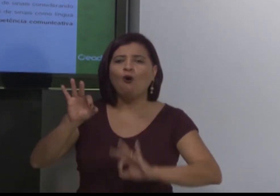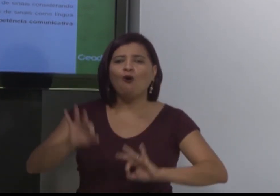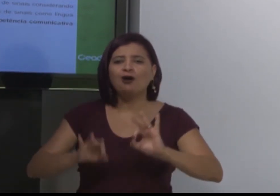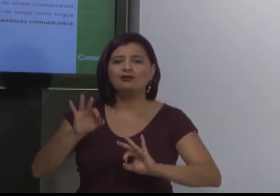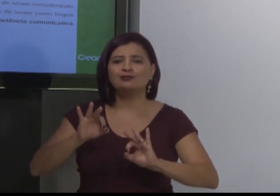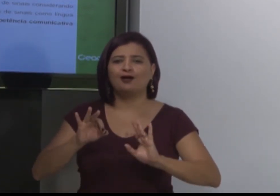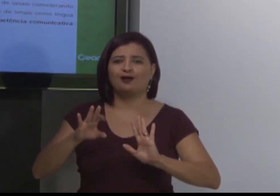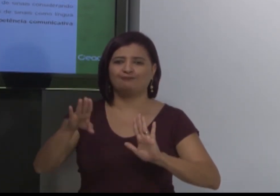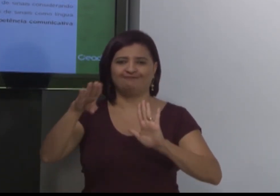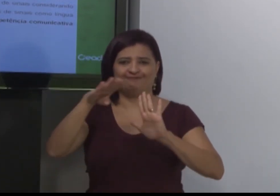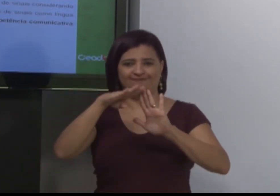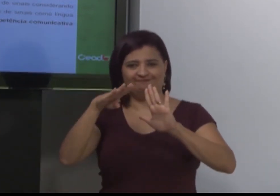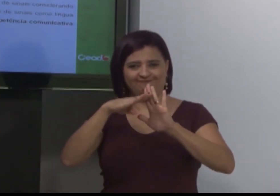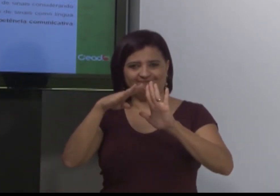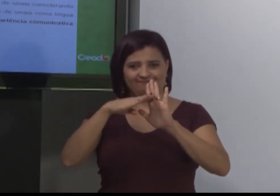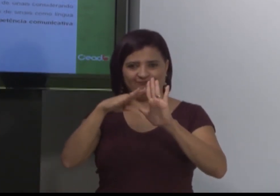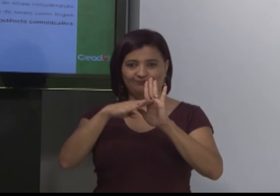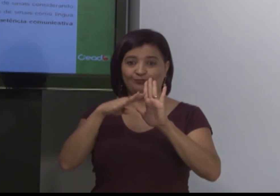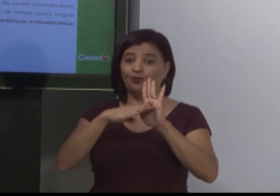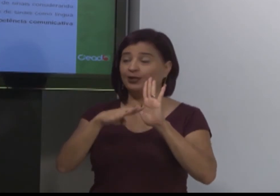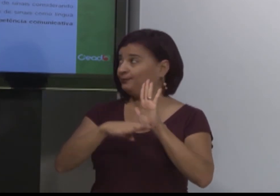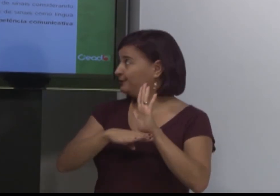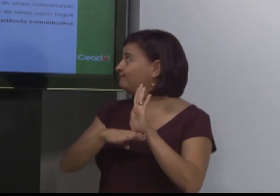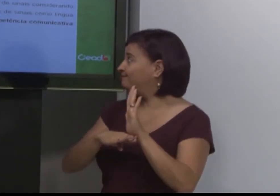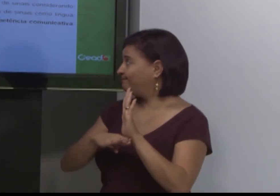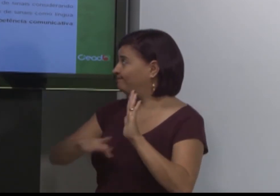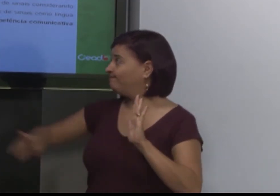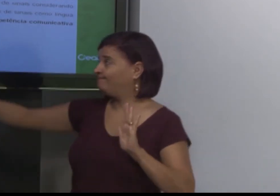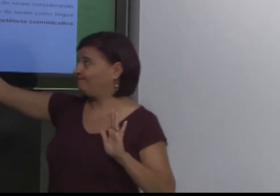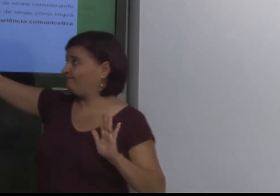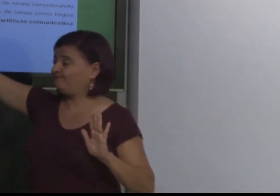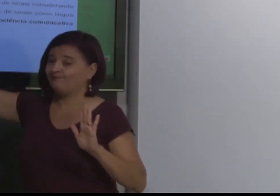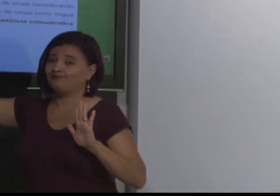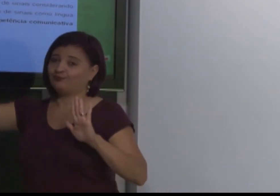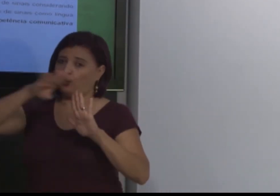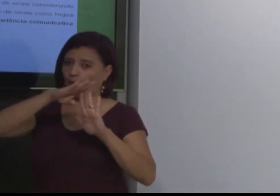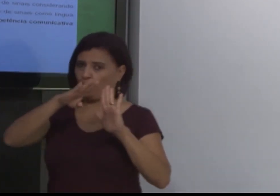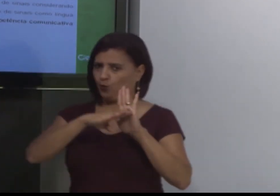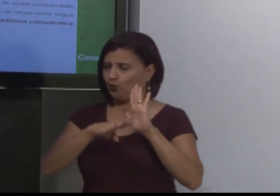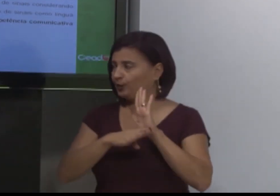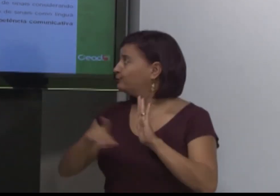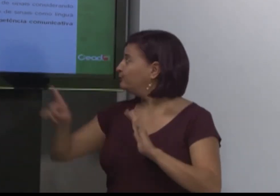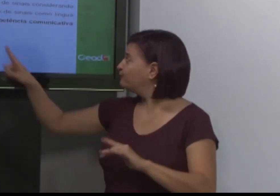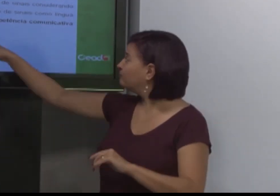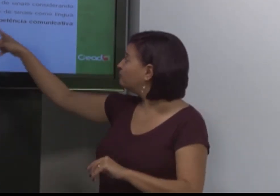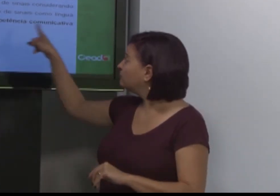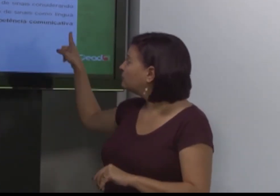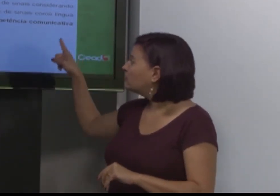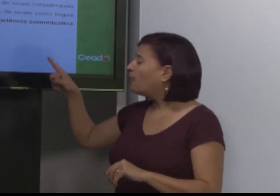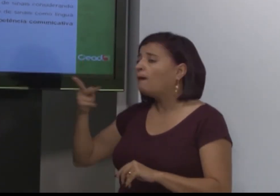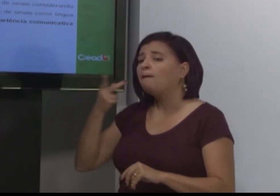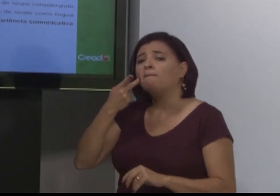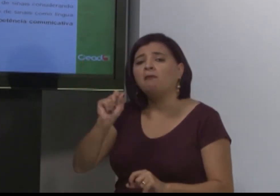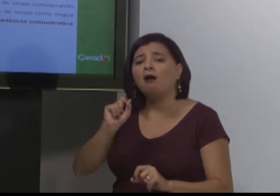Sistematizar significa que o professor ele irá organizar um programa